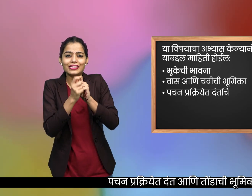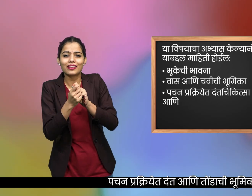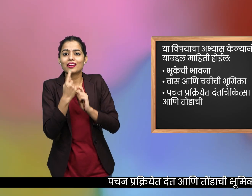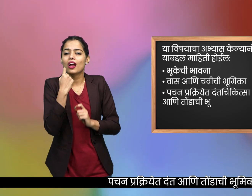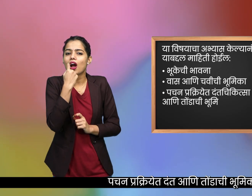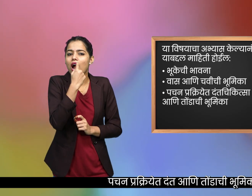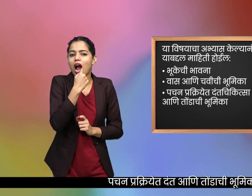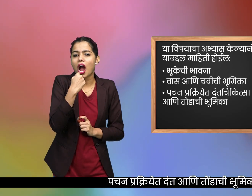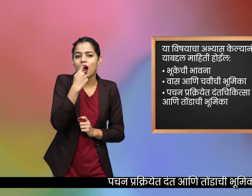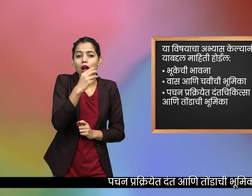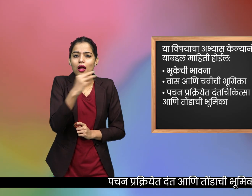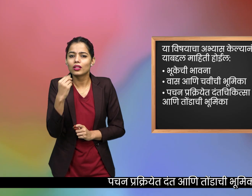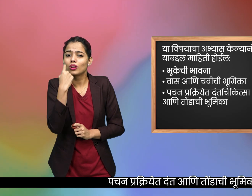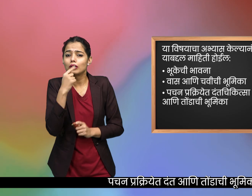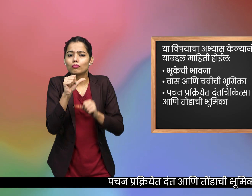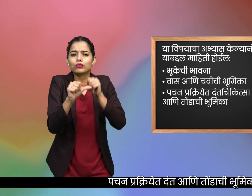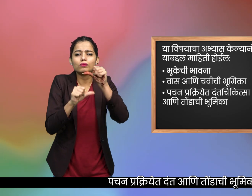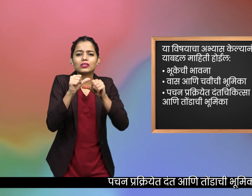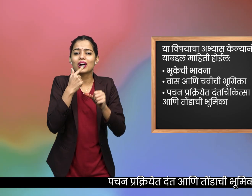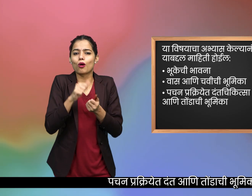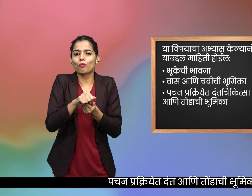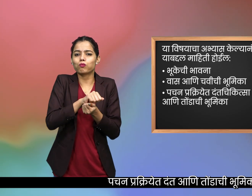पचन प्रक्रियेत दंत आणि तोंडाची भूमिका,